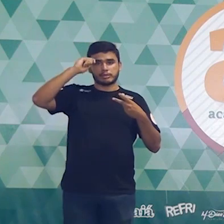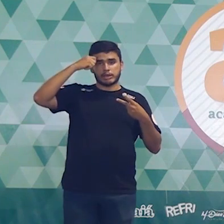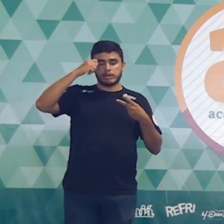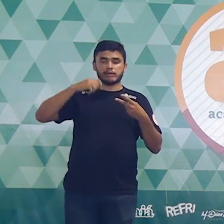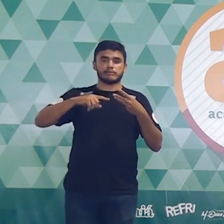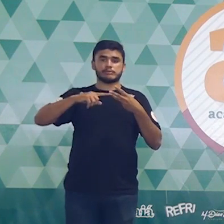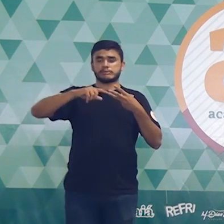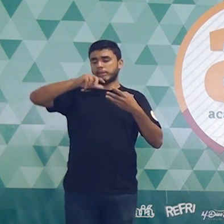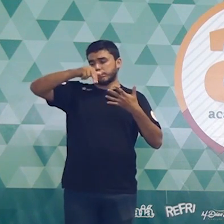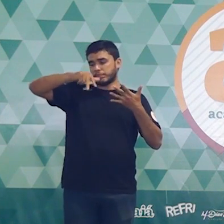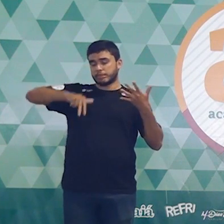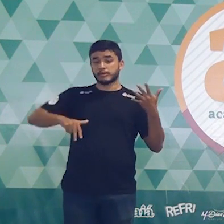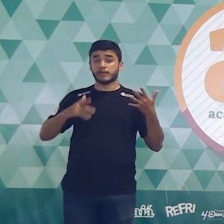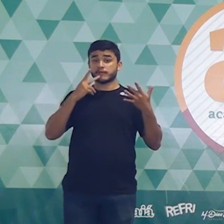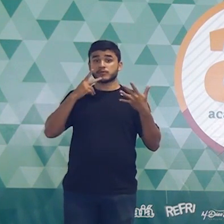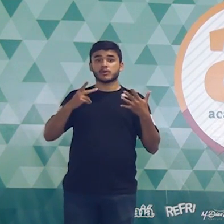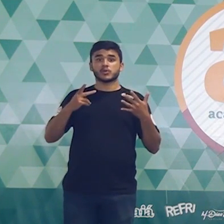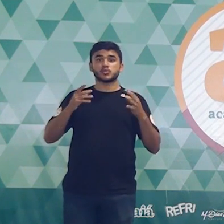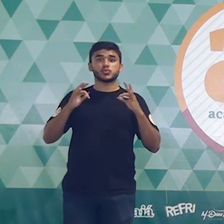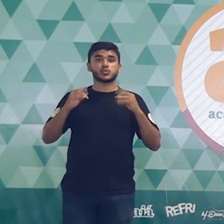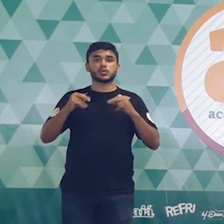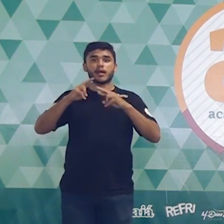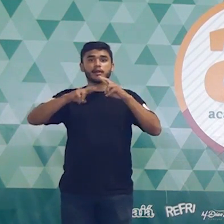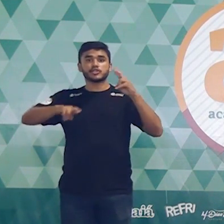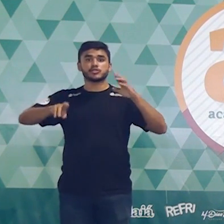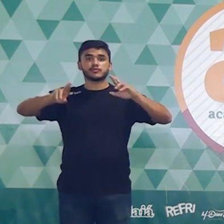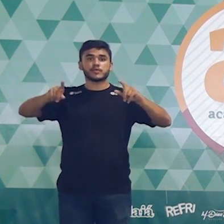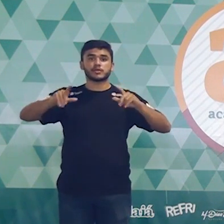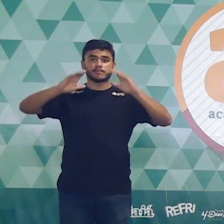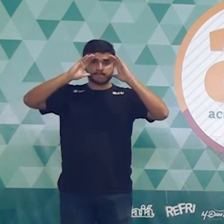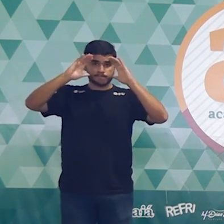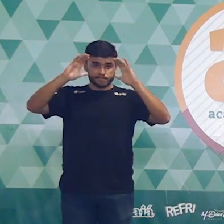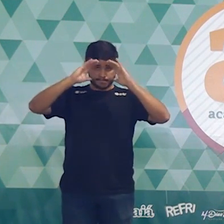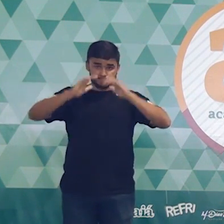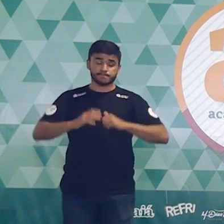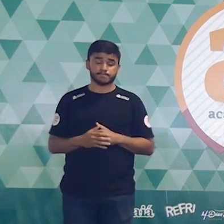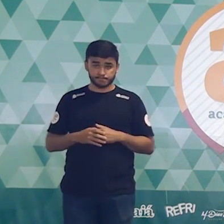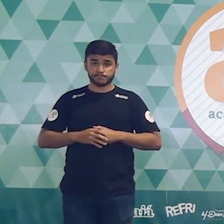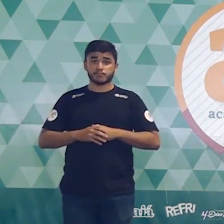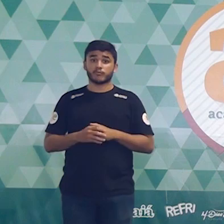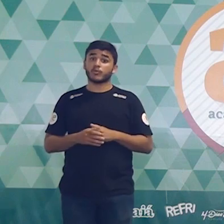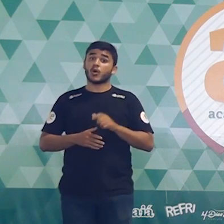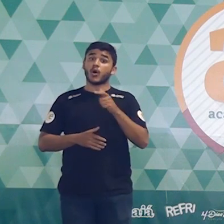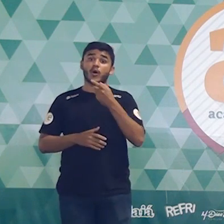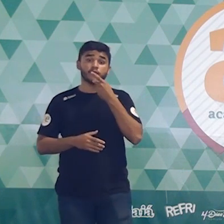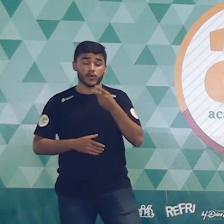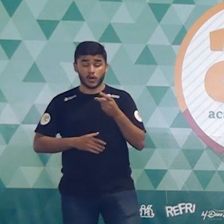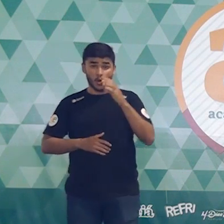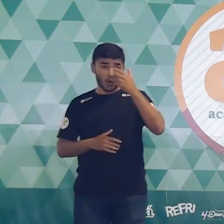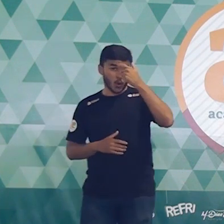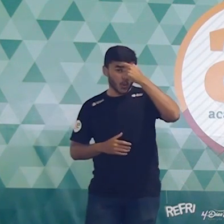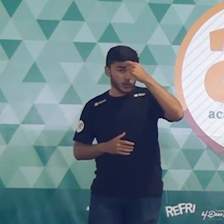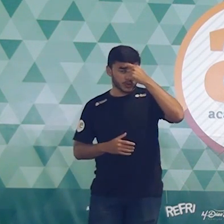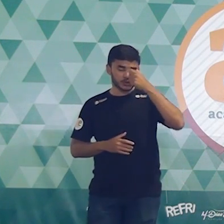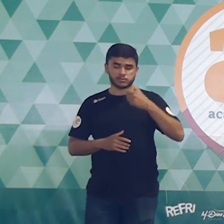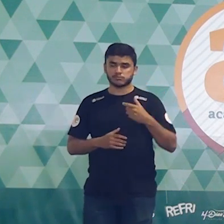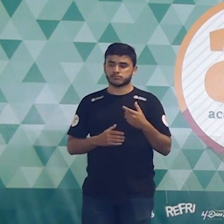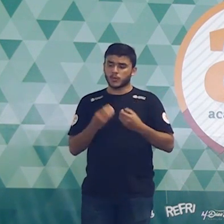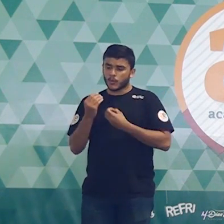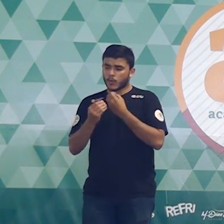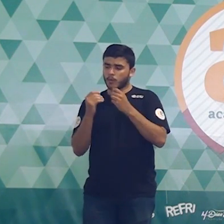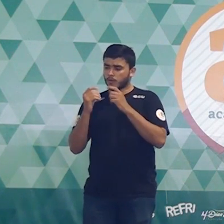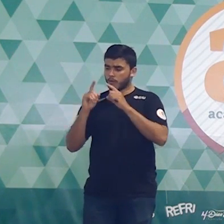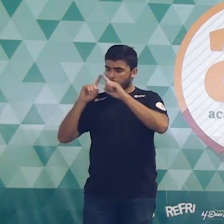a consciência não foi uma ação, mas foi uma finalidade. A consciência também pode ser um meio, ó, por meio de campanhas